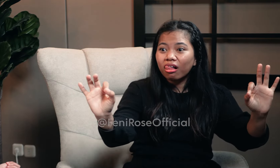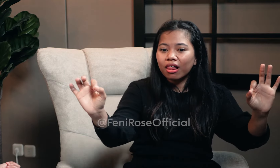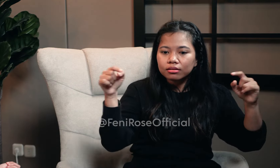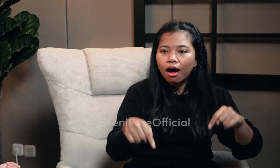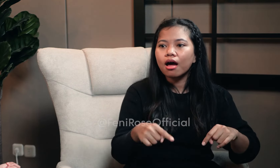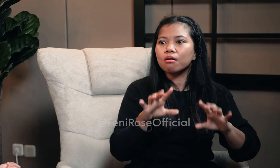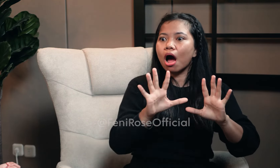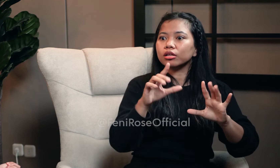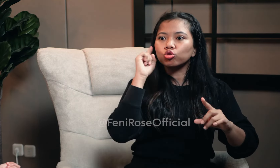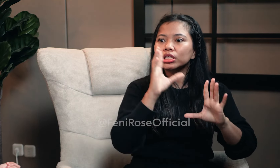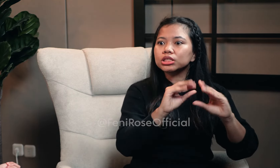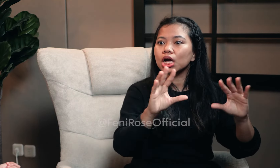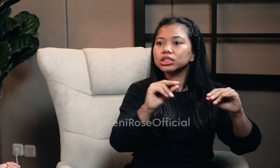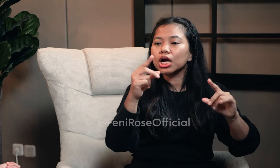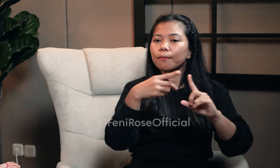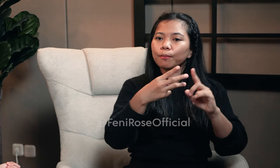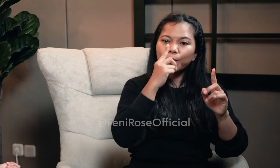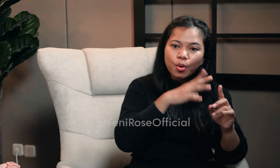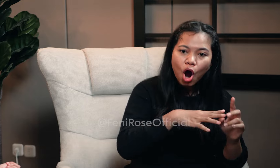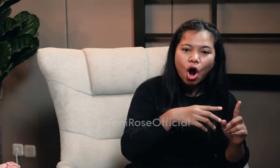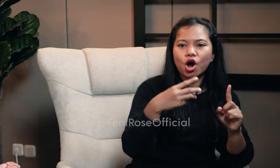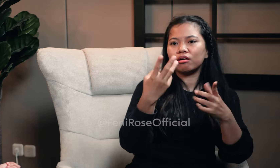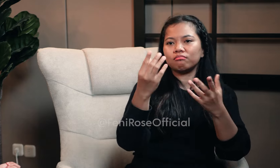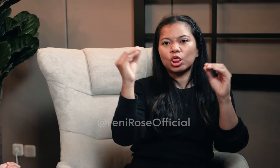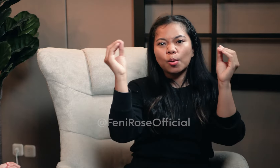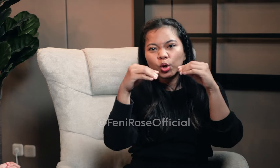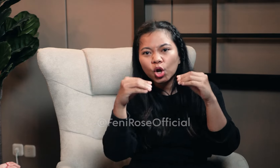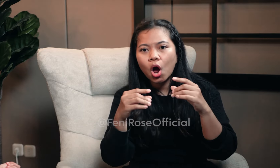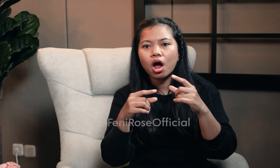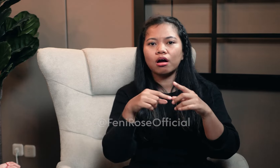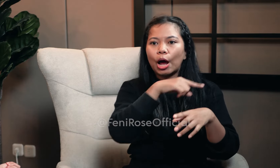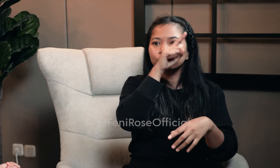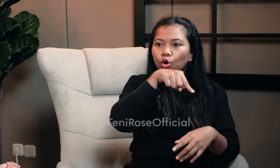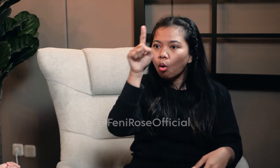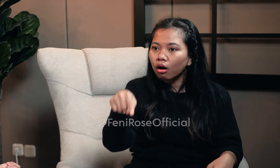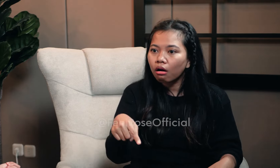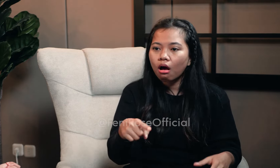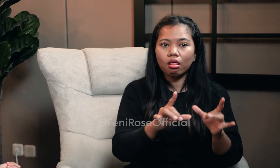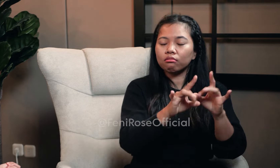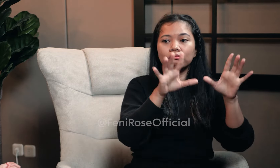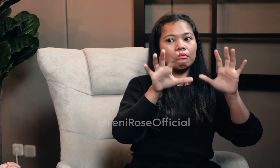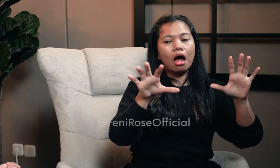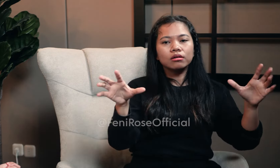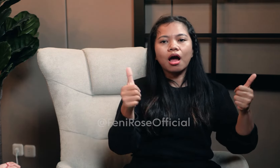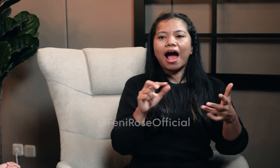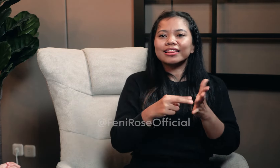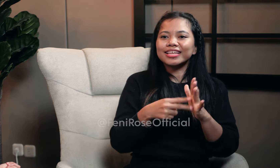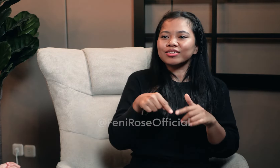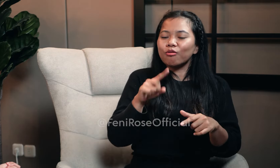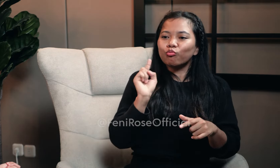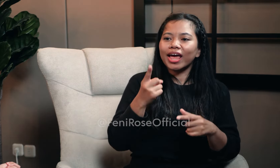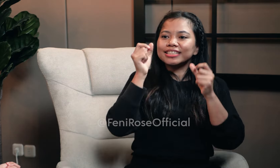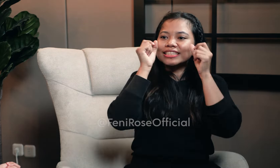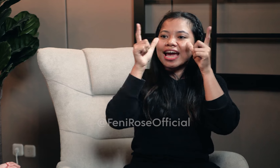tuli tidak diberi kesempatan tapi sekarang teman-teman tuli itu banyak diberikan kesempatan di bank ee di makanan